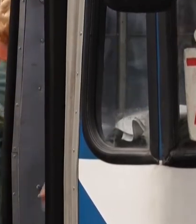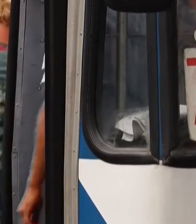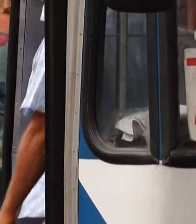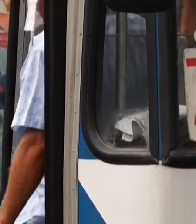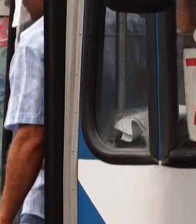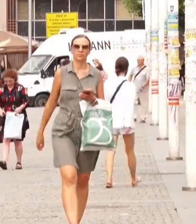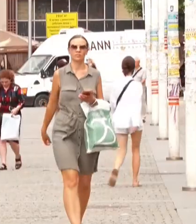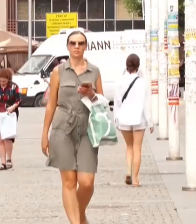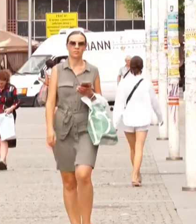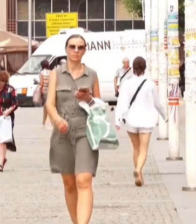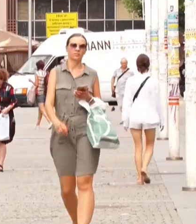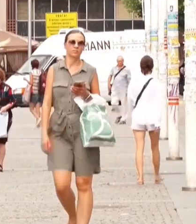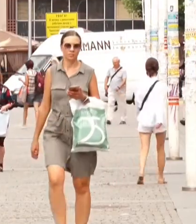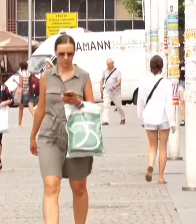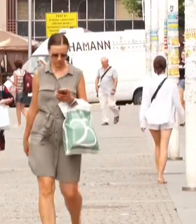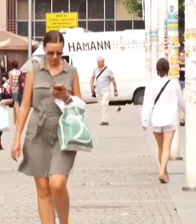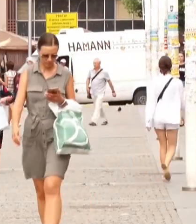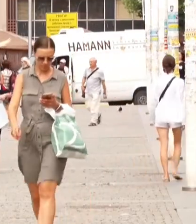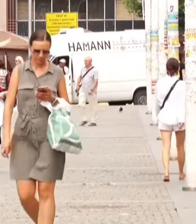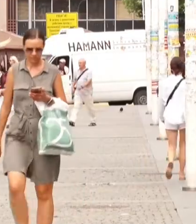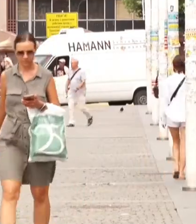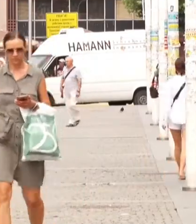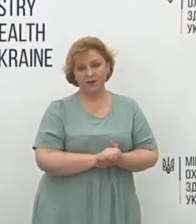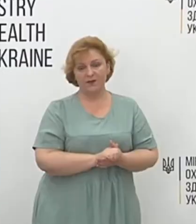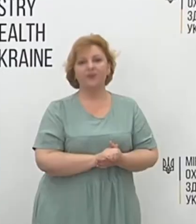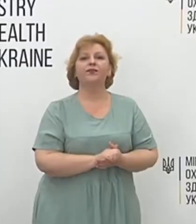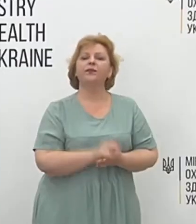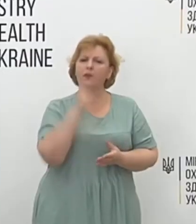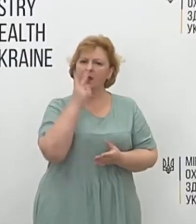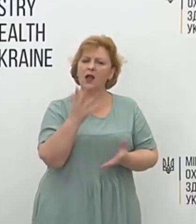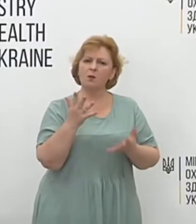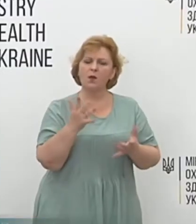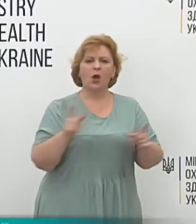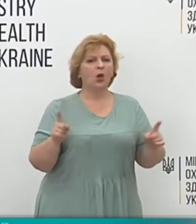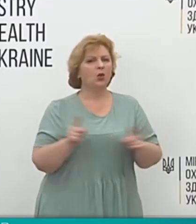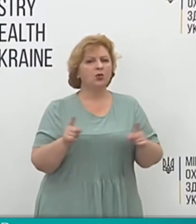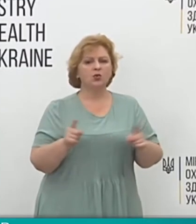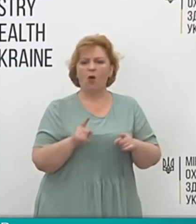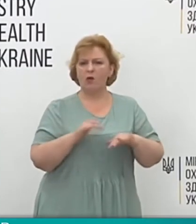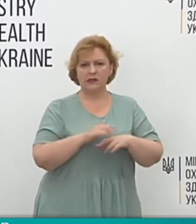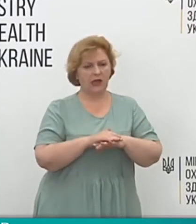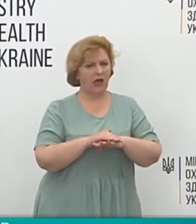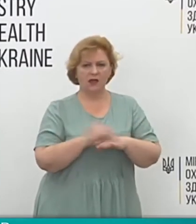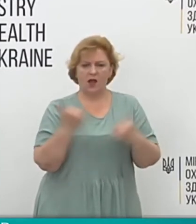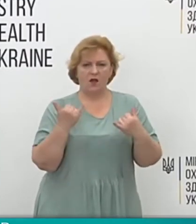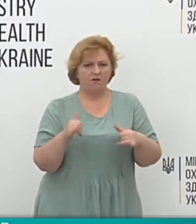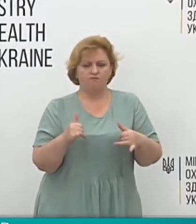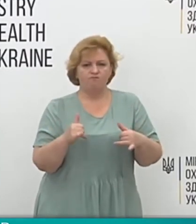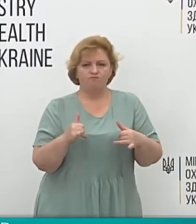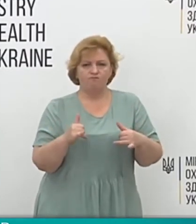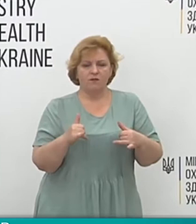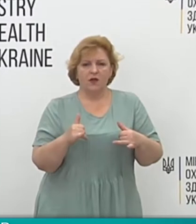Києві, у Львівській, Харківській та Івано-Франківській областях. Ви бачите, що цифри вражають кожного